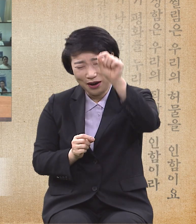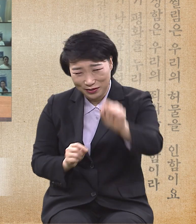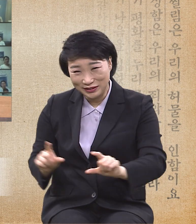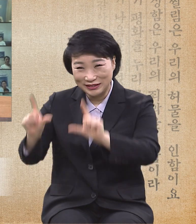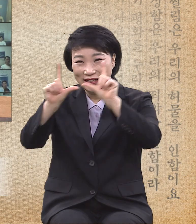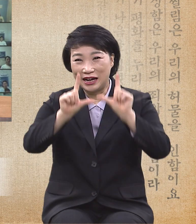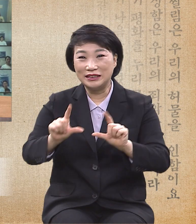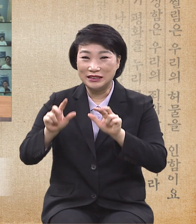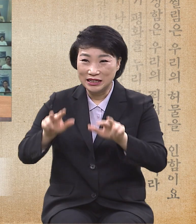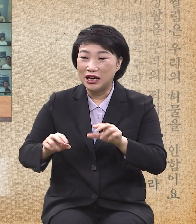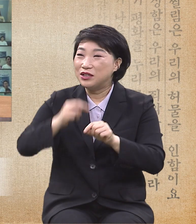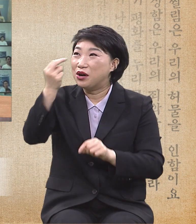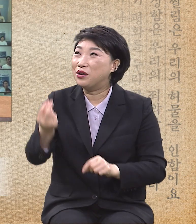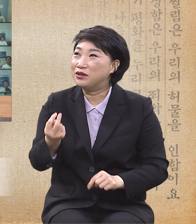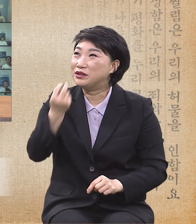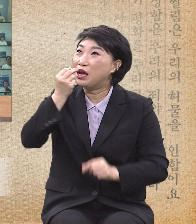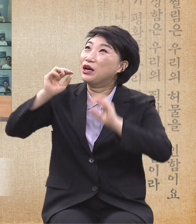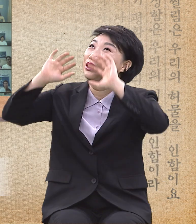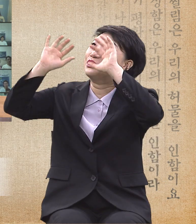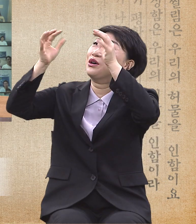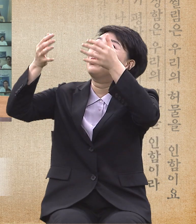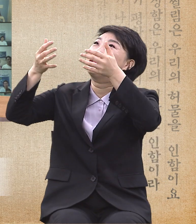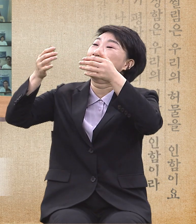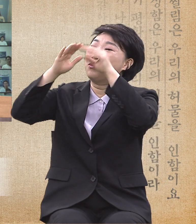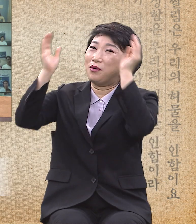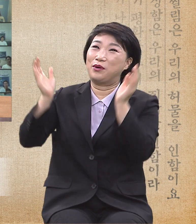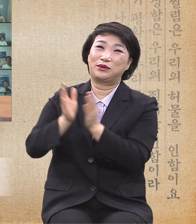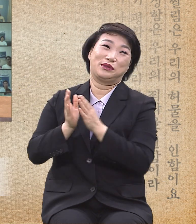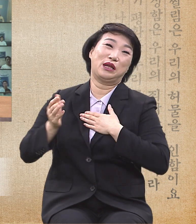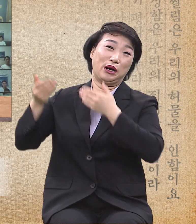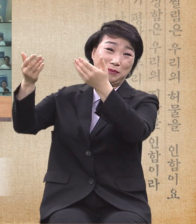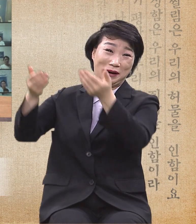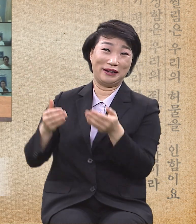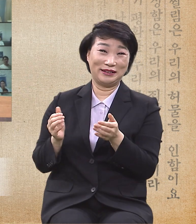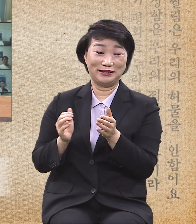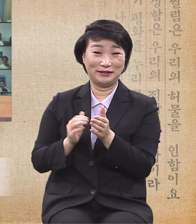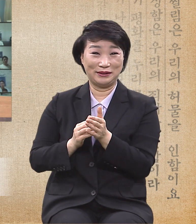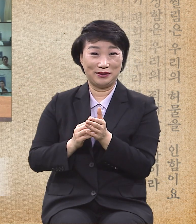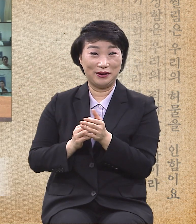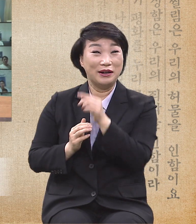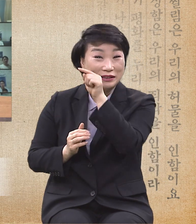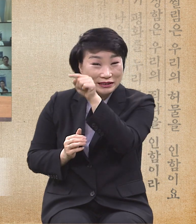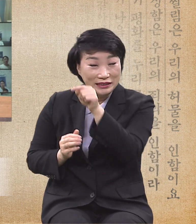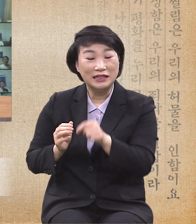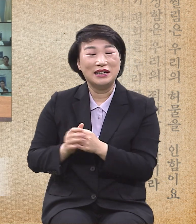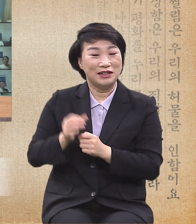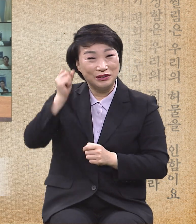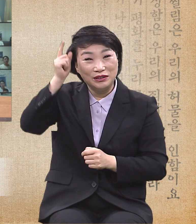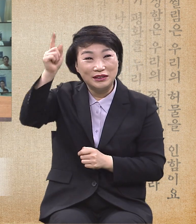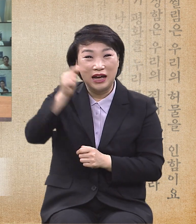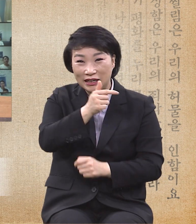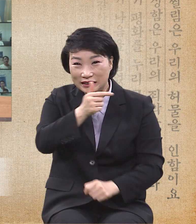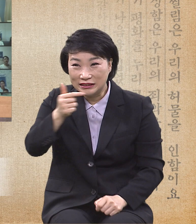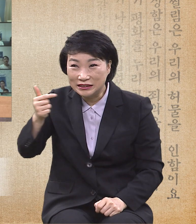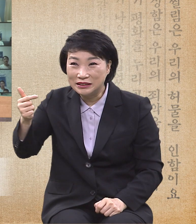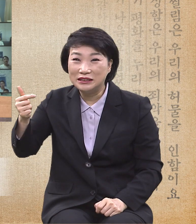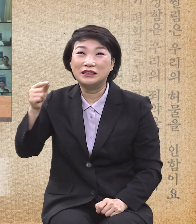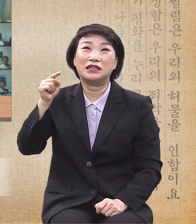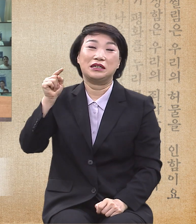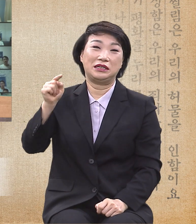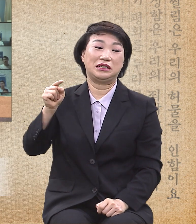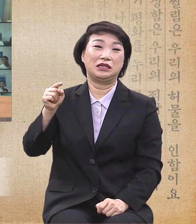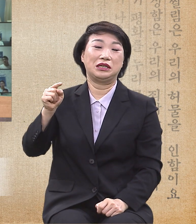사는 영생과 천국도 유업으로 주셨으니 이 위대한